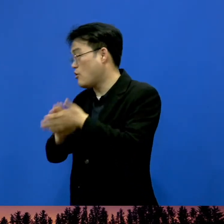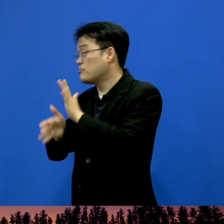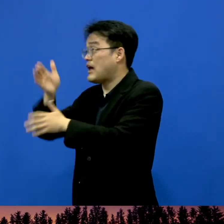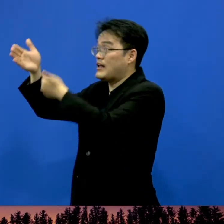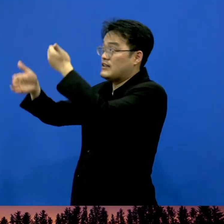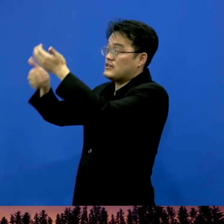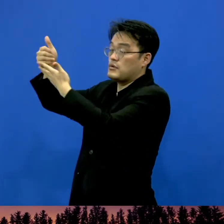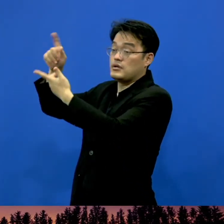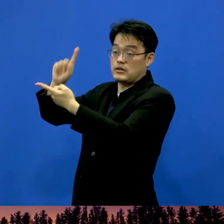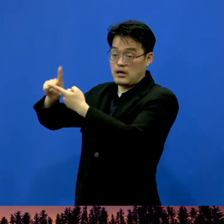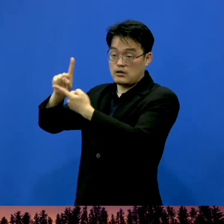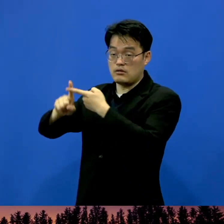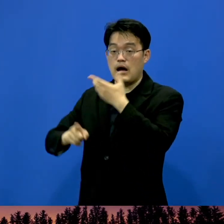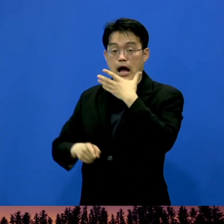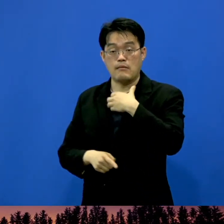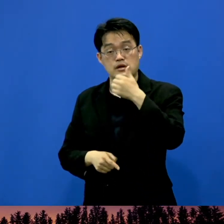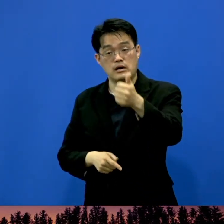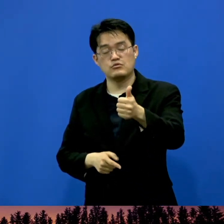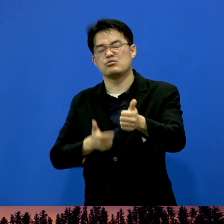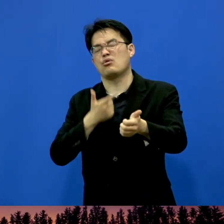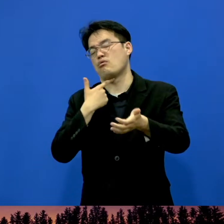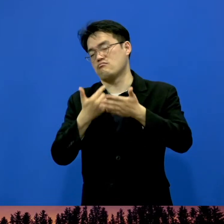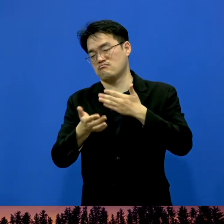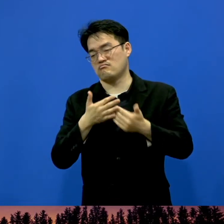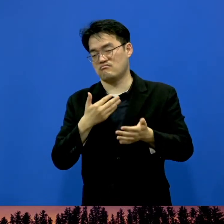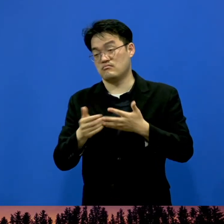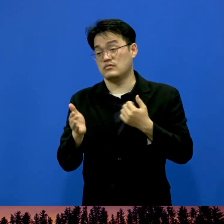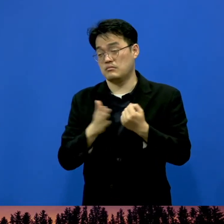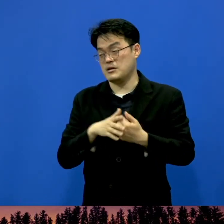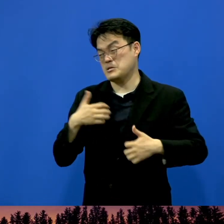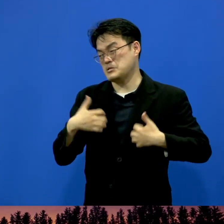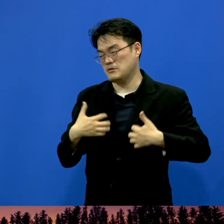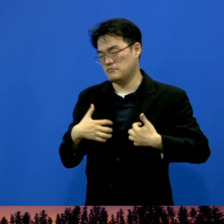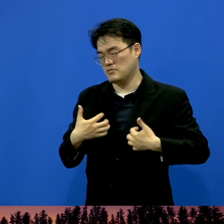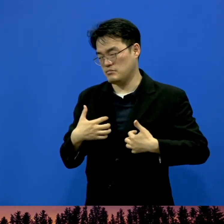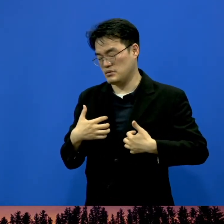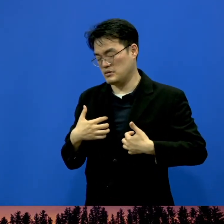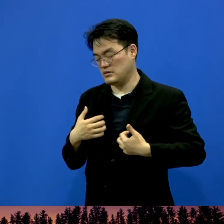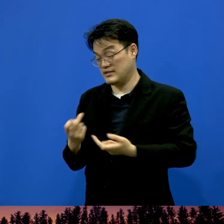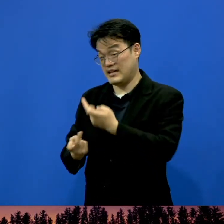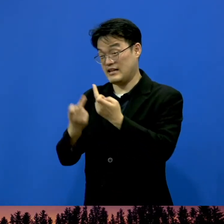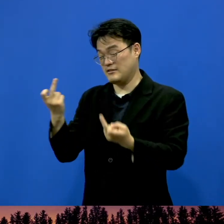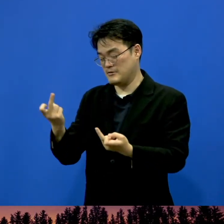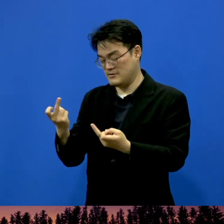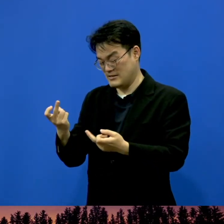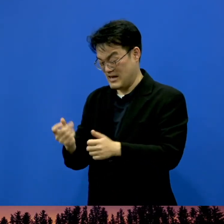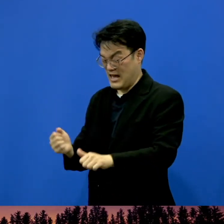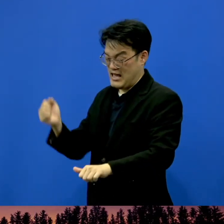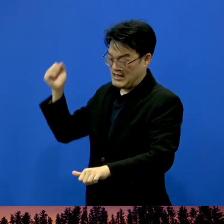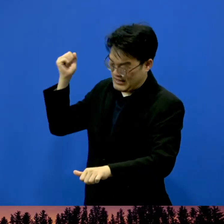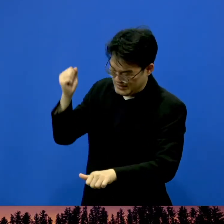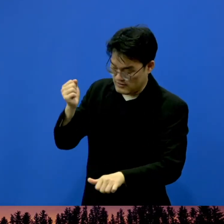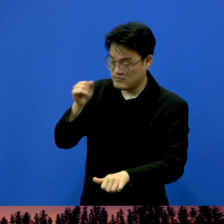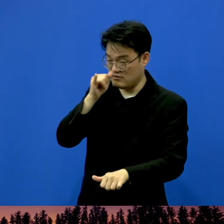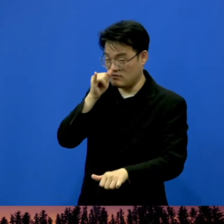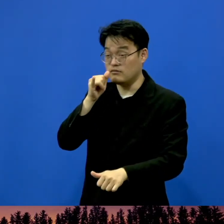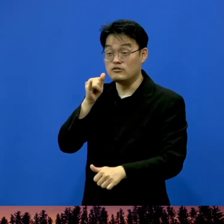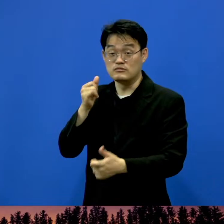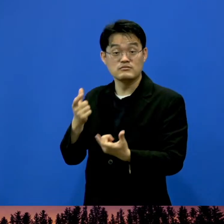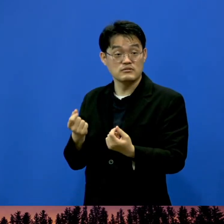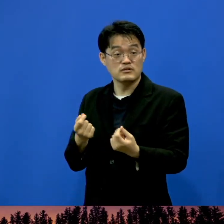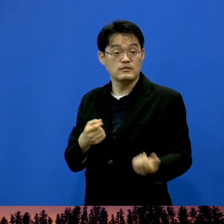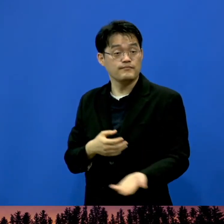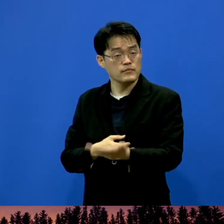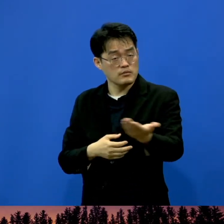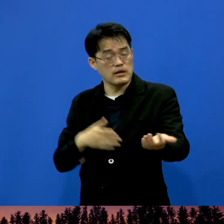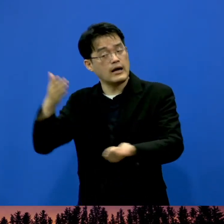삶을 통해 경험했기 때문에. 여러분 우리가 성경을 통해서 만나는 하나님은 적극적이세요. 우리에게 굉장히